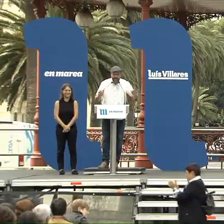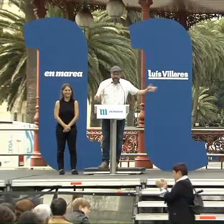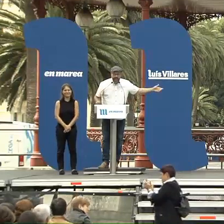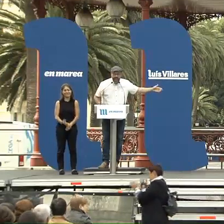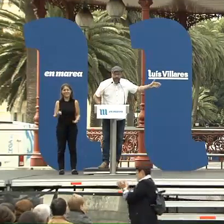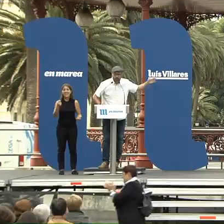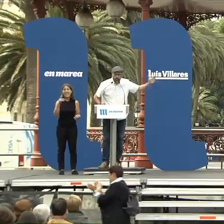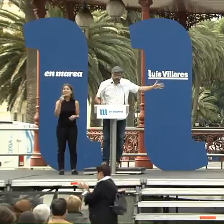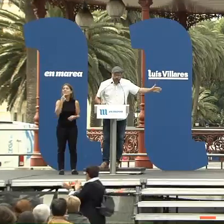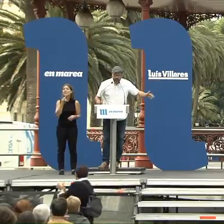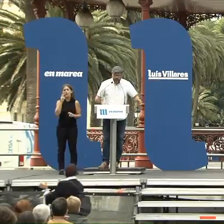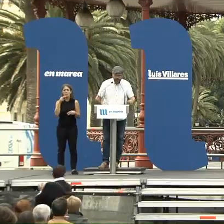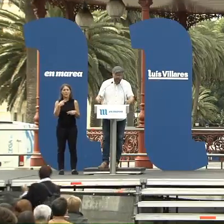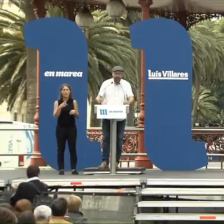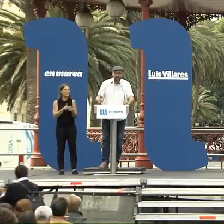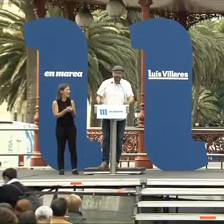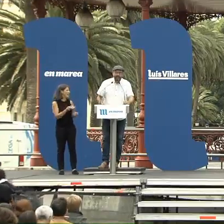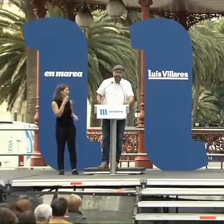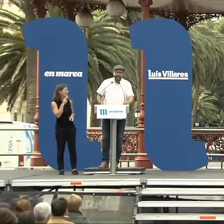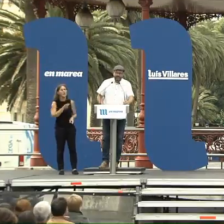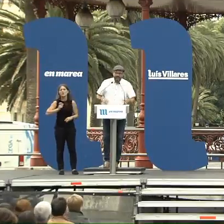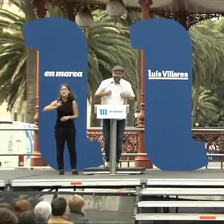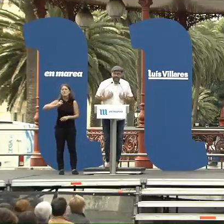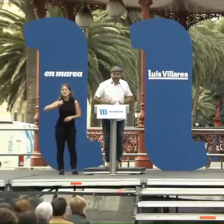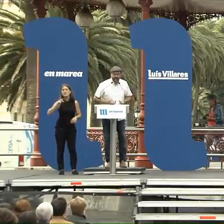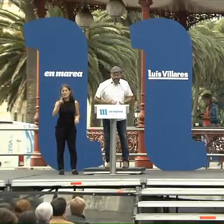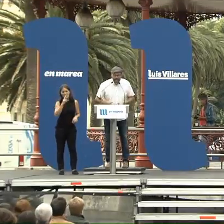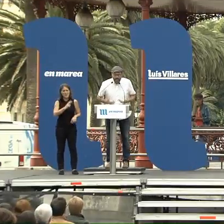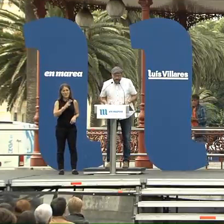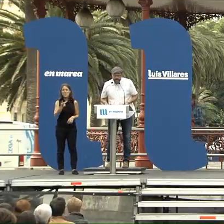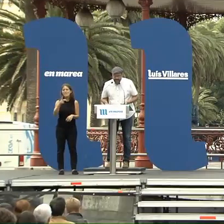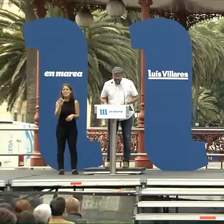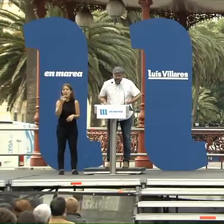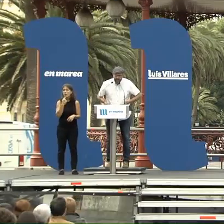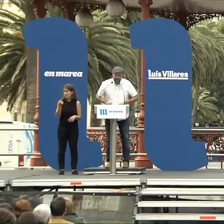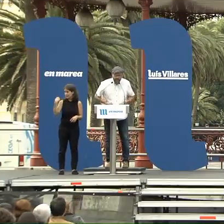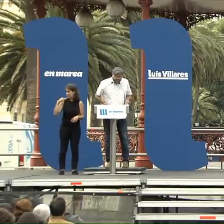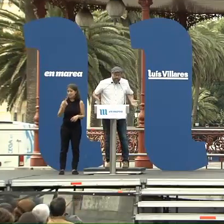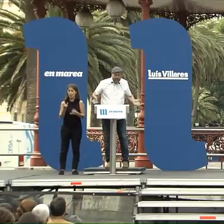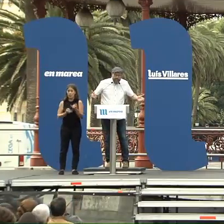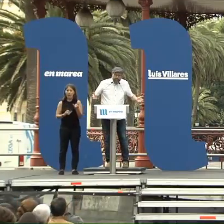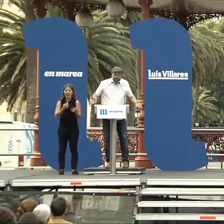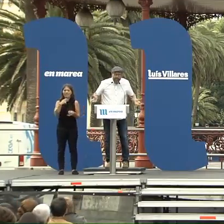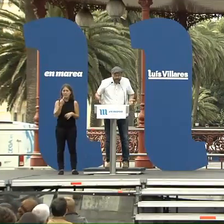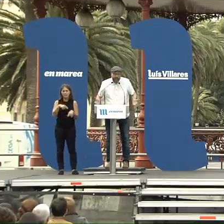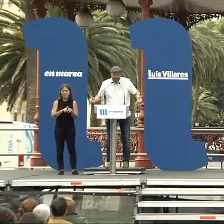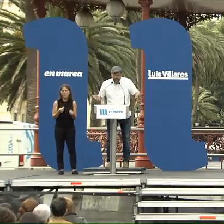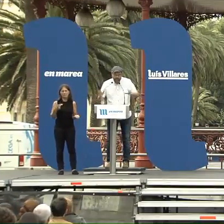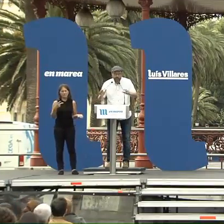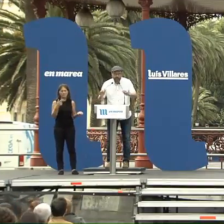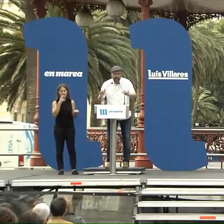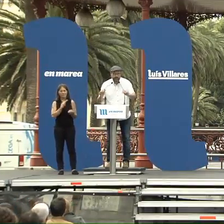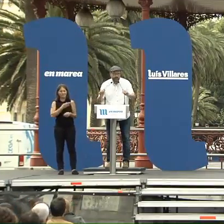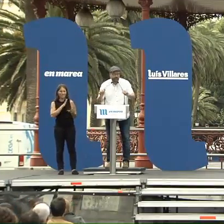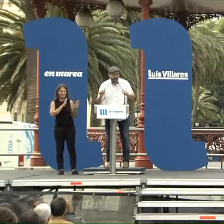Ada sempre se refire a él como Chulio Ferreiro. E se antes nos declaramos adistas, pois tamén lle chamaremos Chulio Ferreiro. A veces